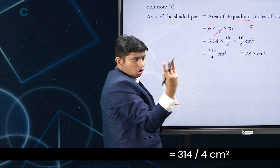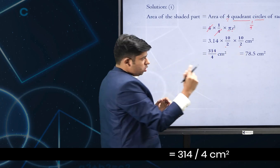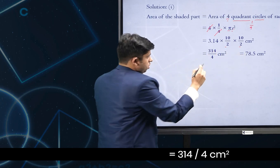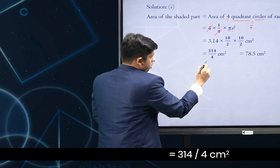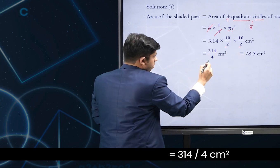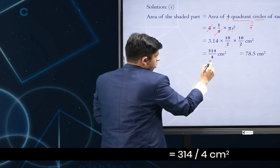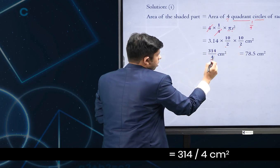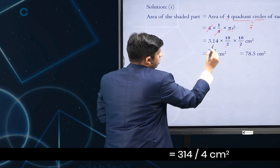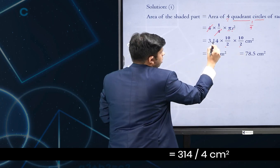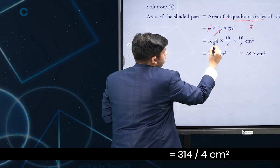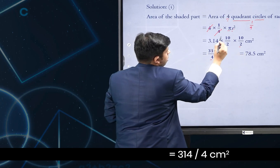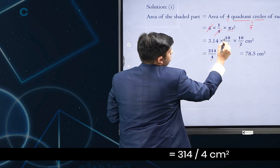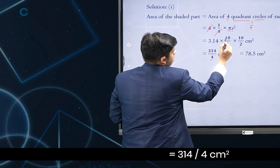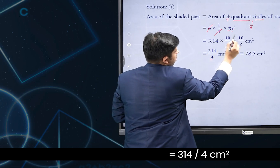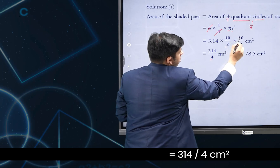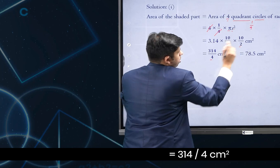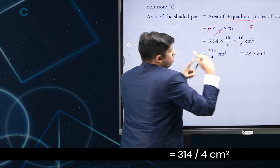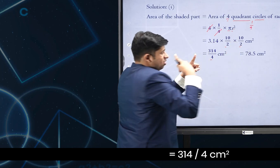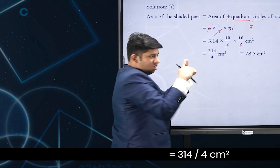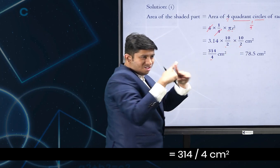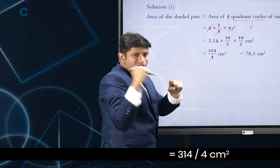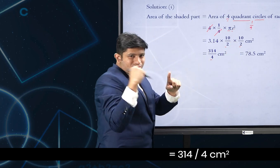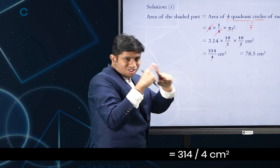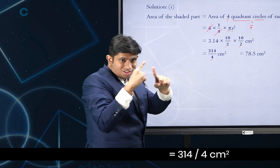314/4 சென்டிமீட்டர் மேலிலக்கு 2.